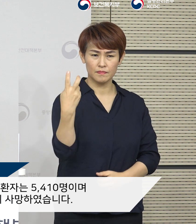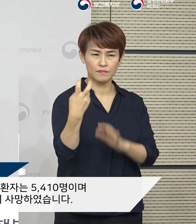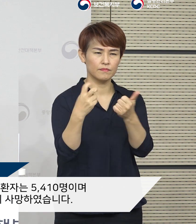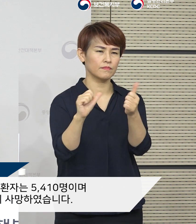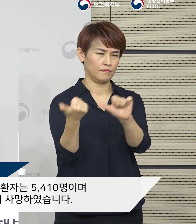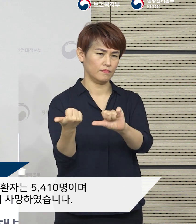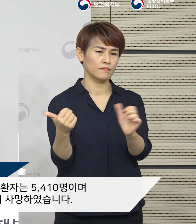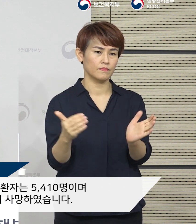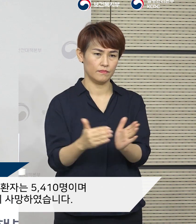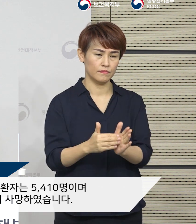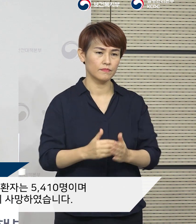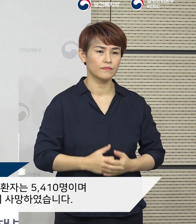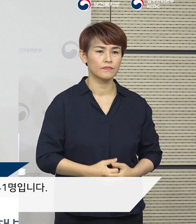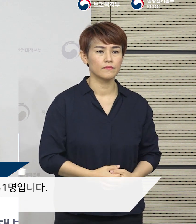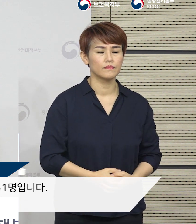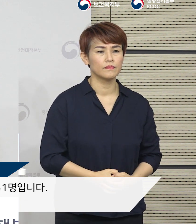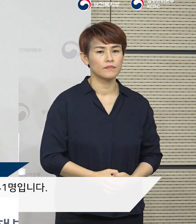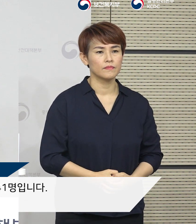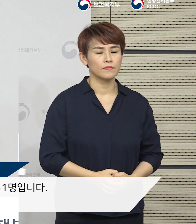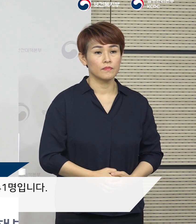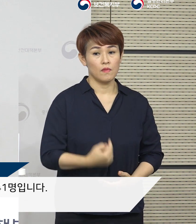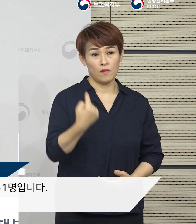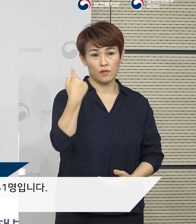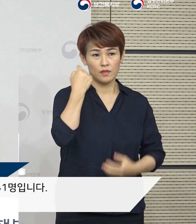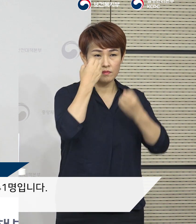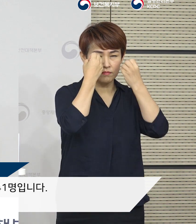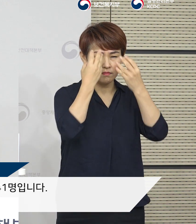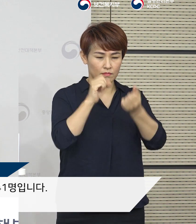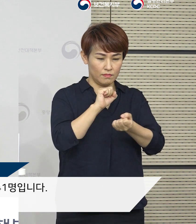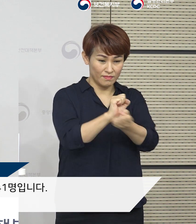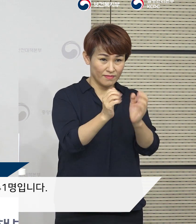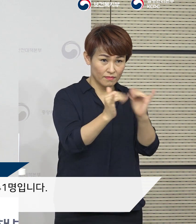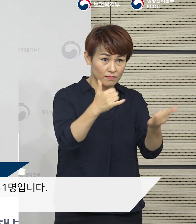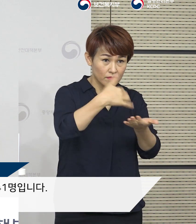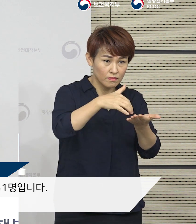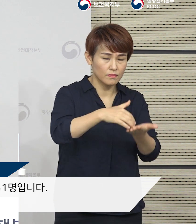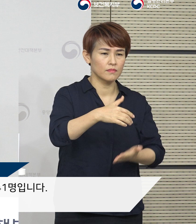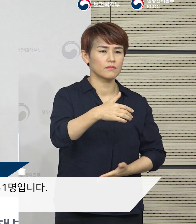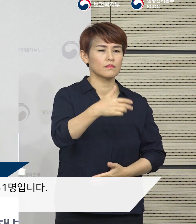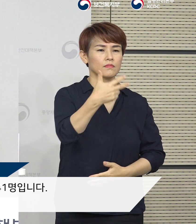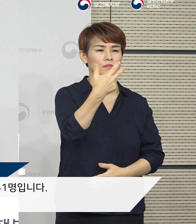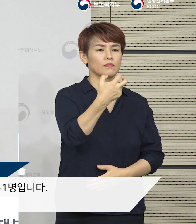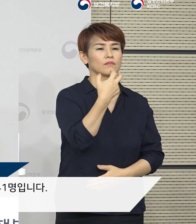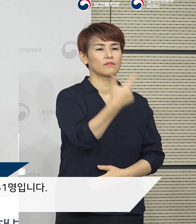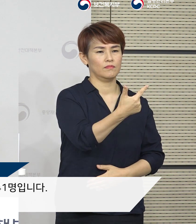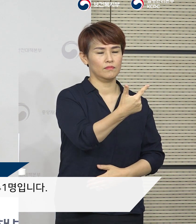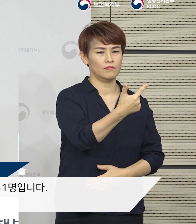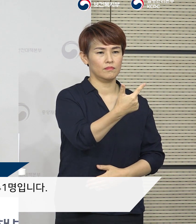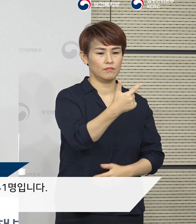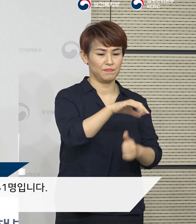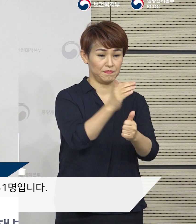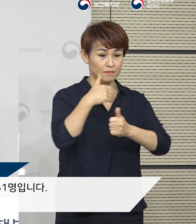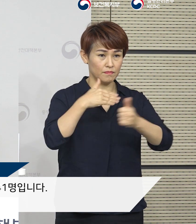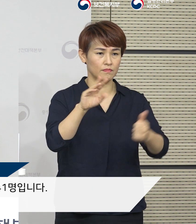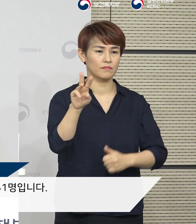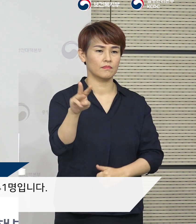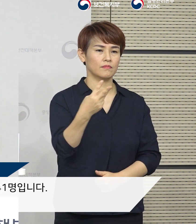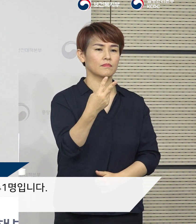120명이 사망하였습니다. 어제 신규 확진자 수는 76명이고 격리 해제는